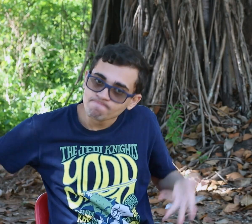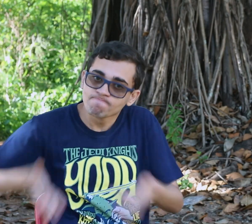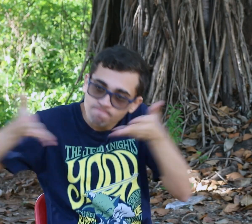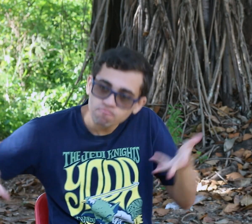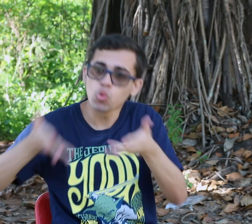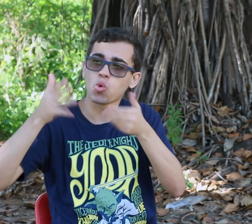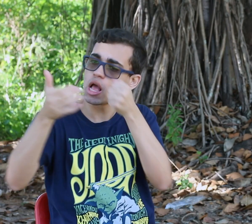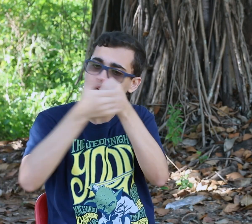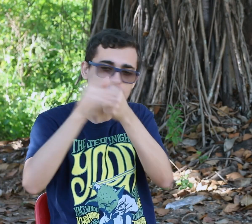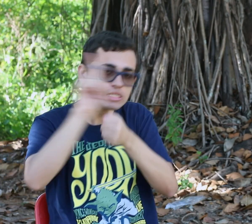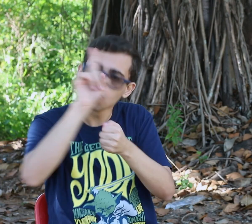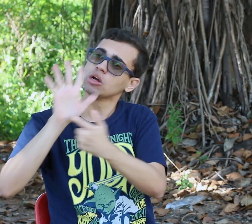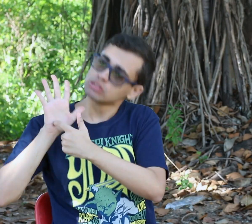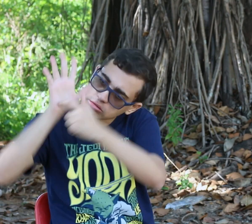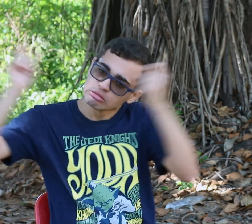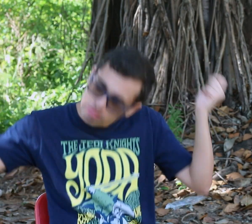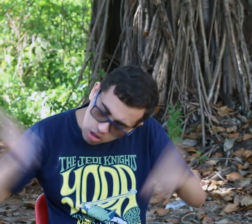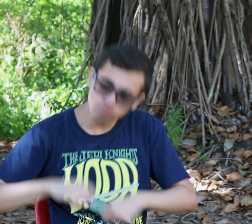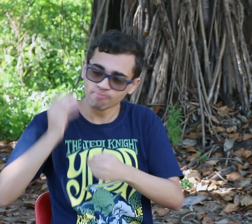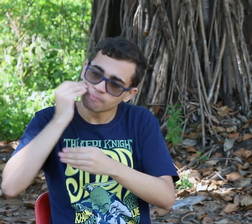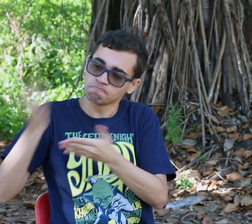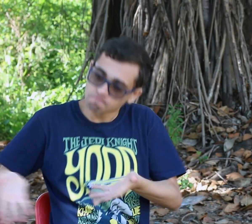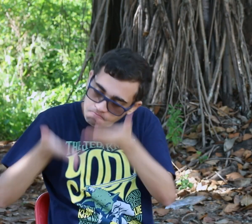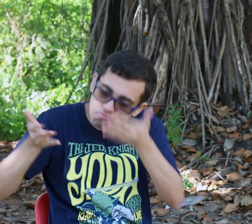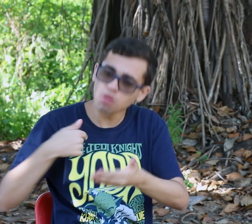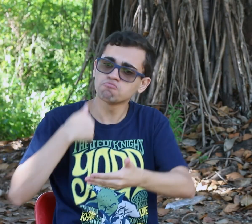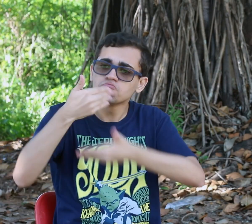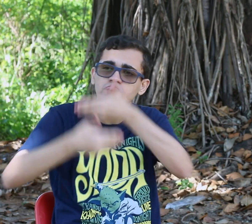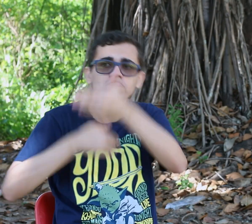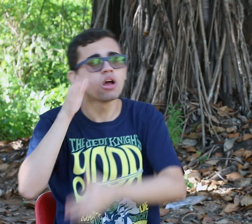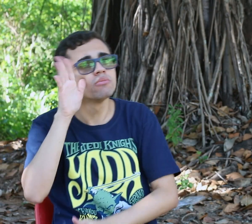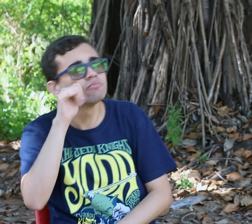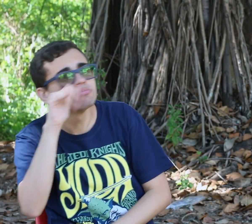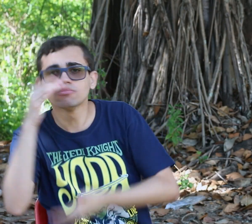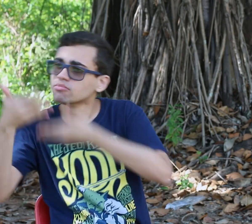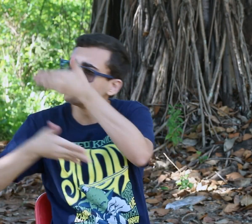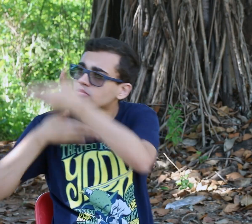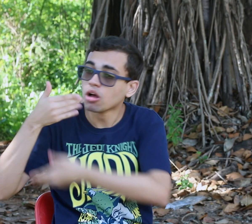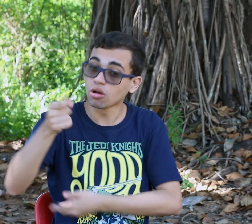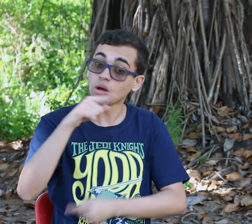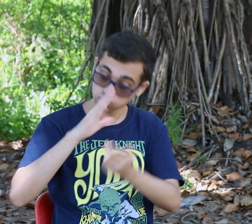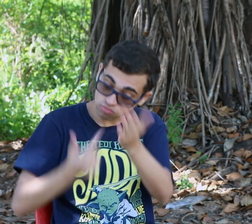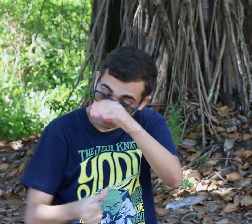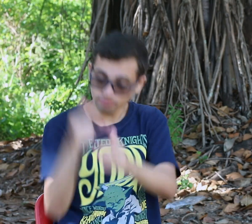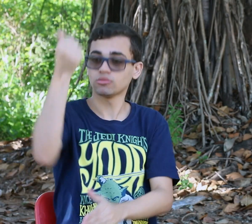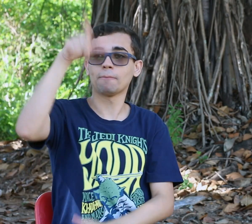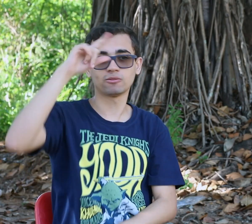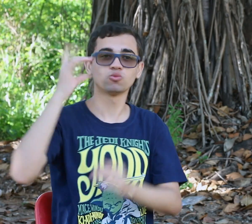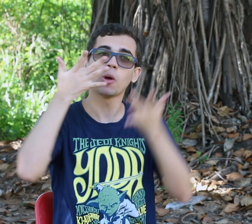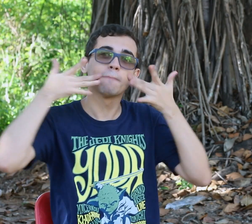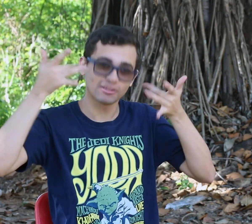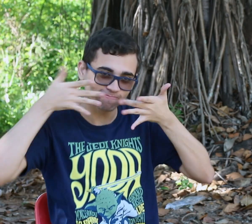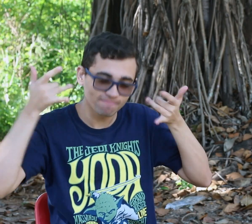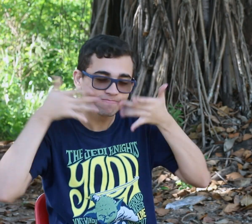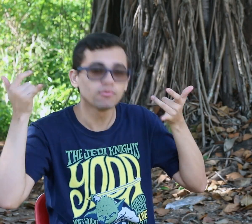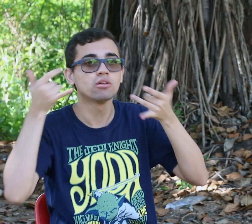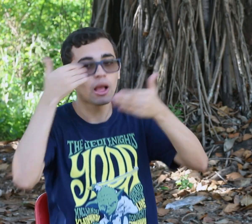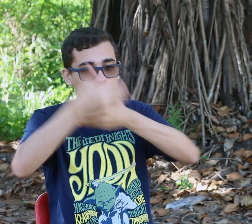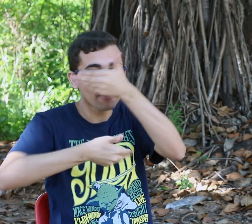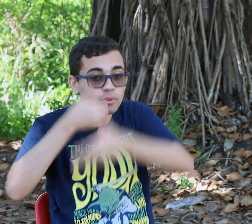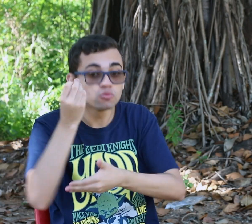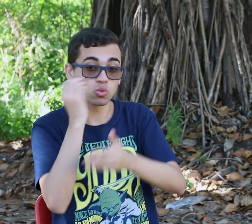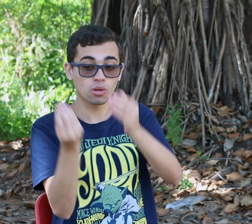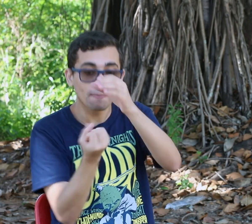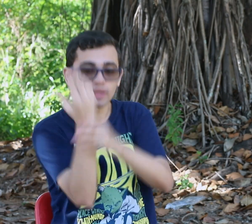fundamento na minha vida. Eu conheci a Juliana, onde ela foi incentivando. A gente está participando, ocupando esses espaços, foi motivando os